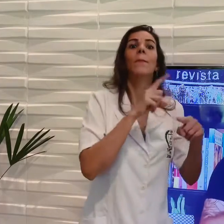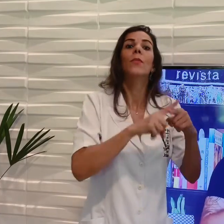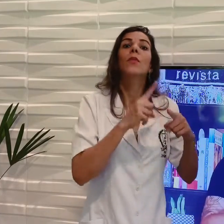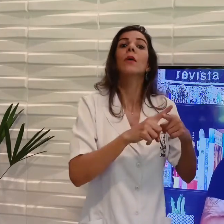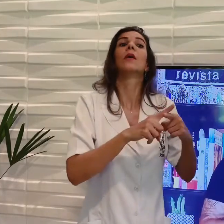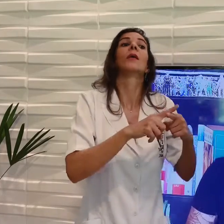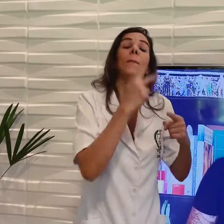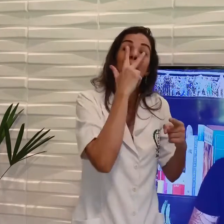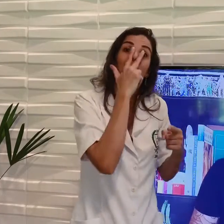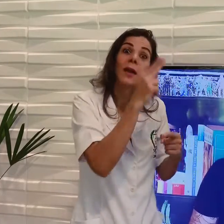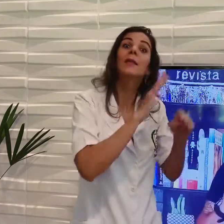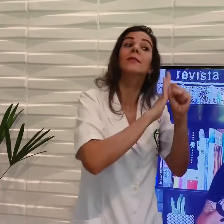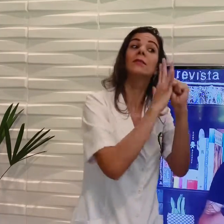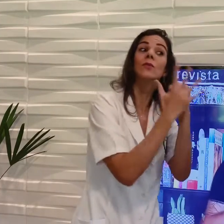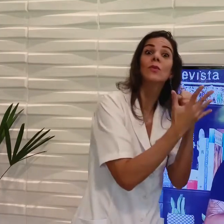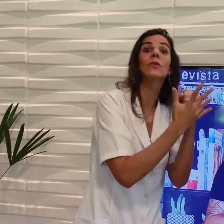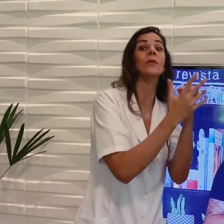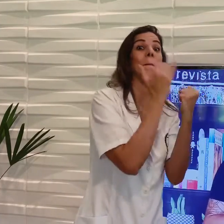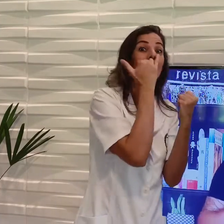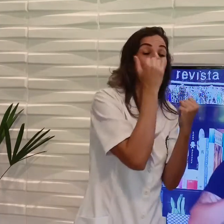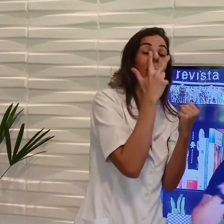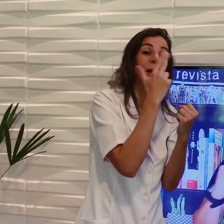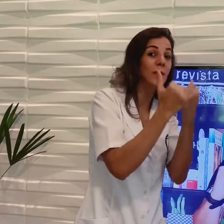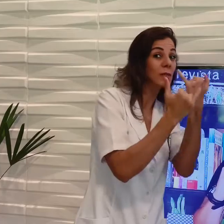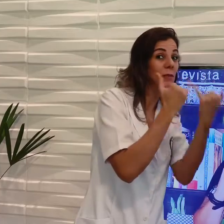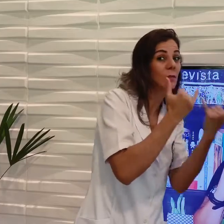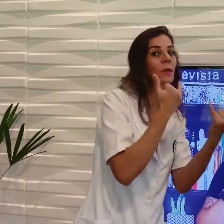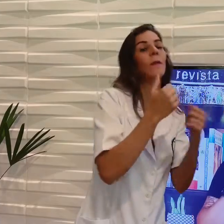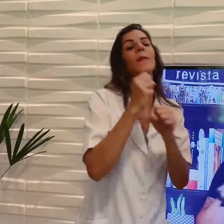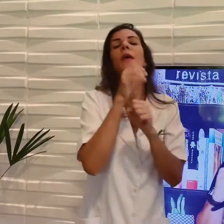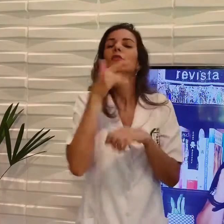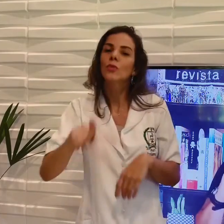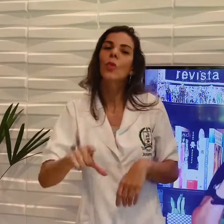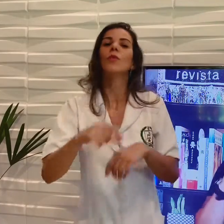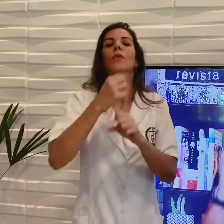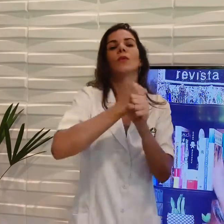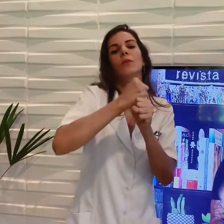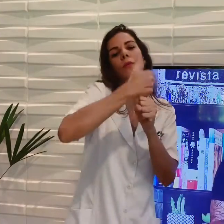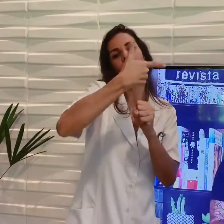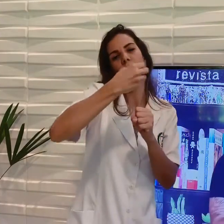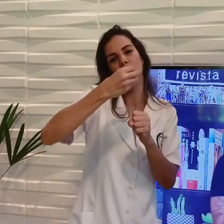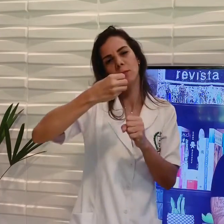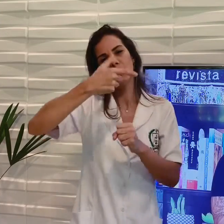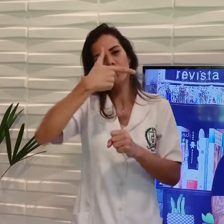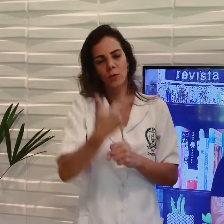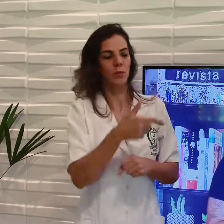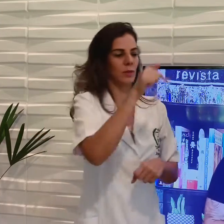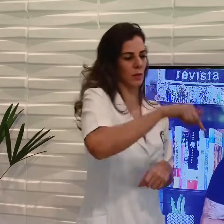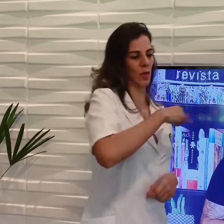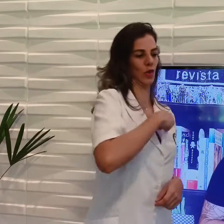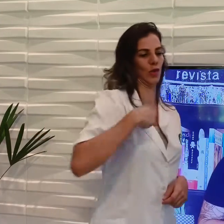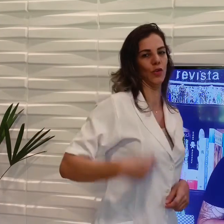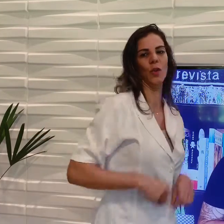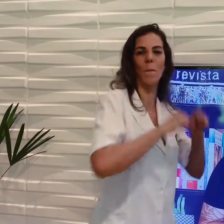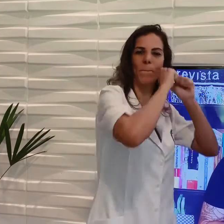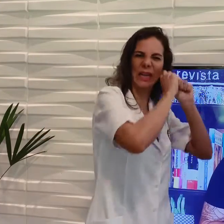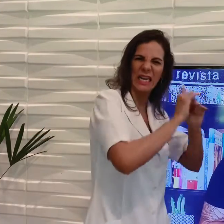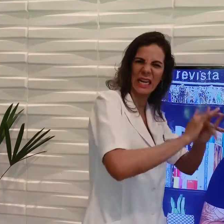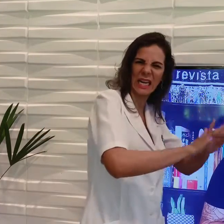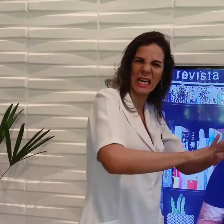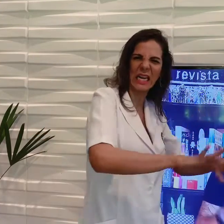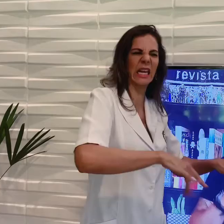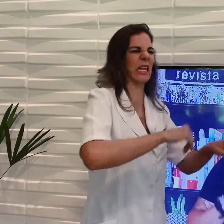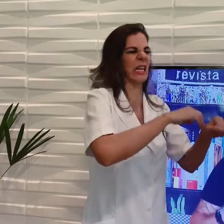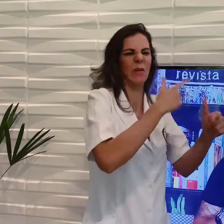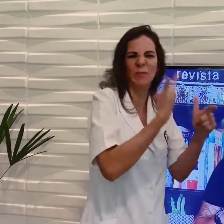por um tipo de coronavírus. Então vamos lá, 2002 explode a crise na região, tendo a China como um dos focos